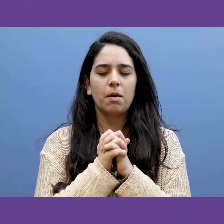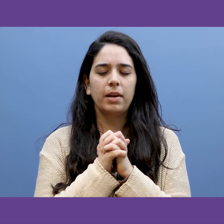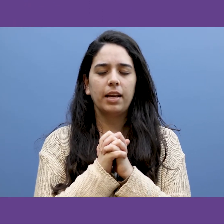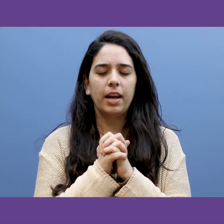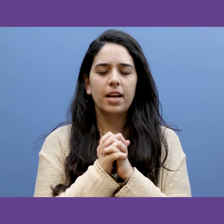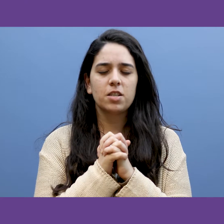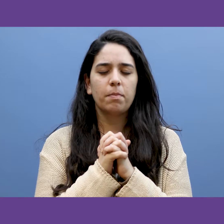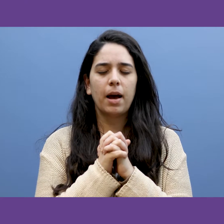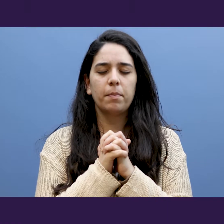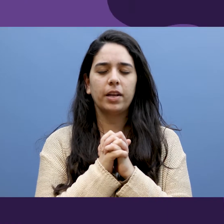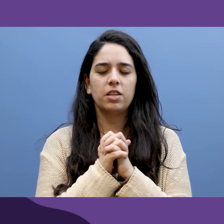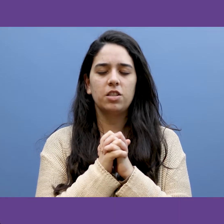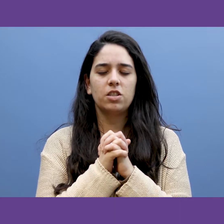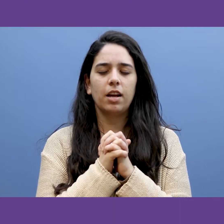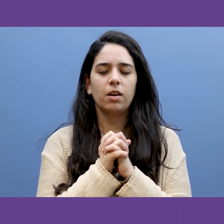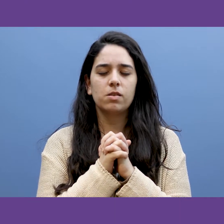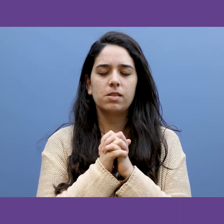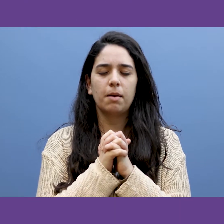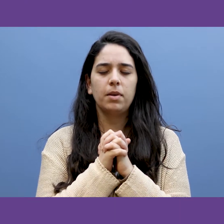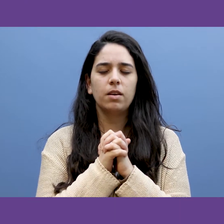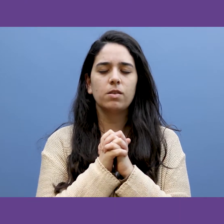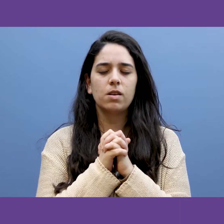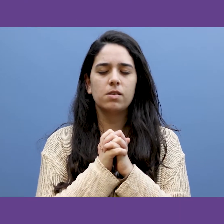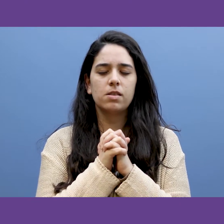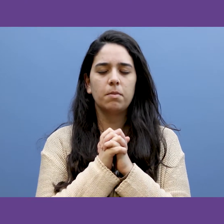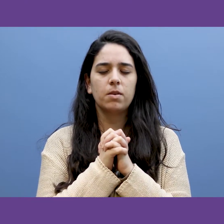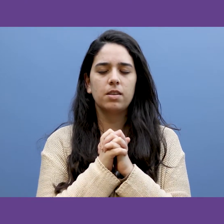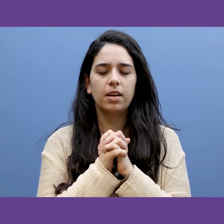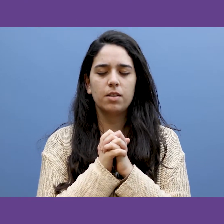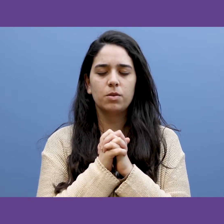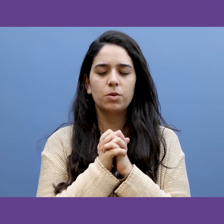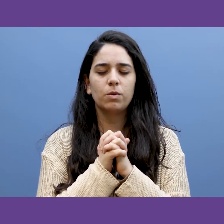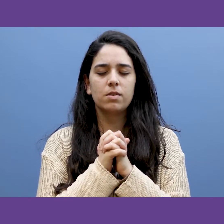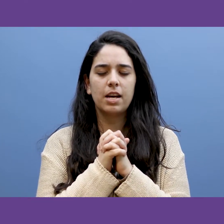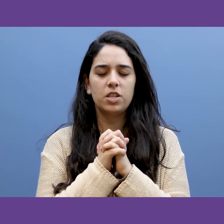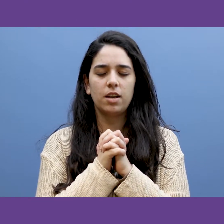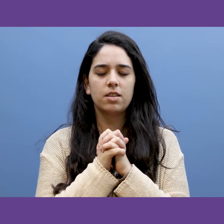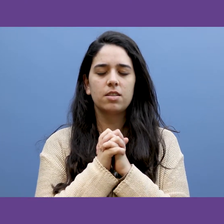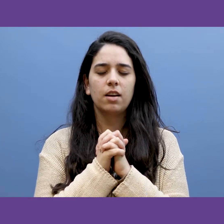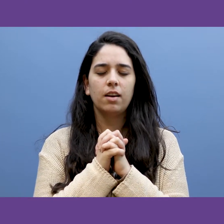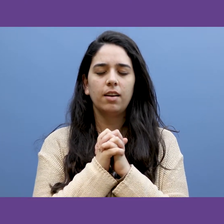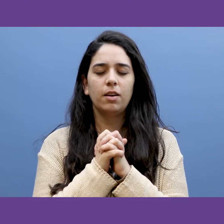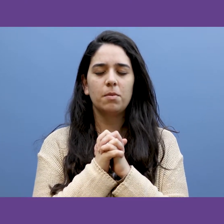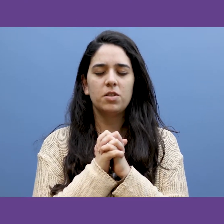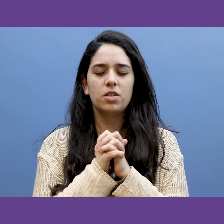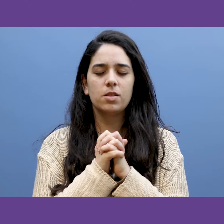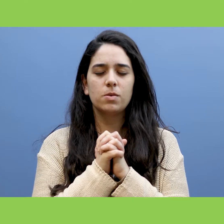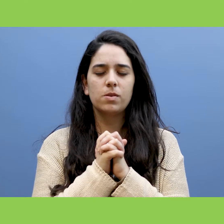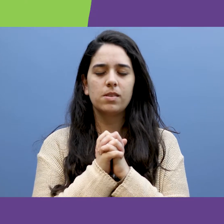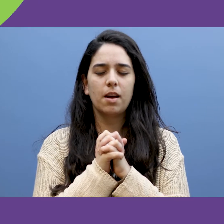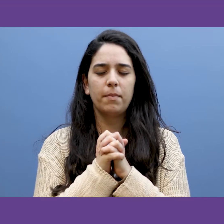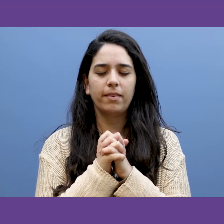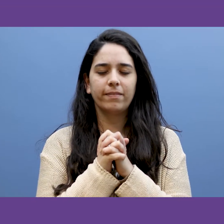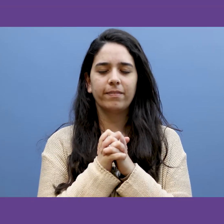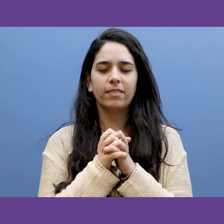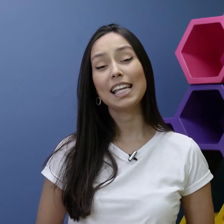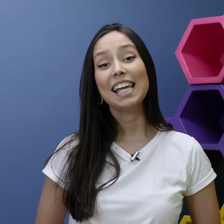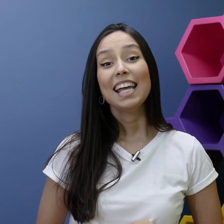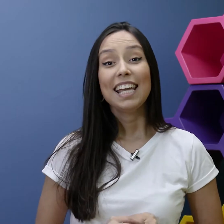uma igreja, Pai, para que a gente tenha nossos amigos, nossos irmãos em Cristo juntos da gente. Em nome de Jesus, amém. E